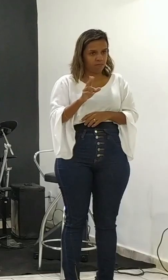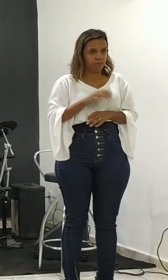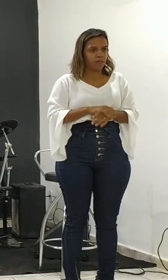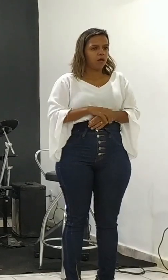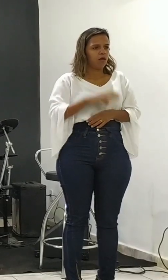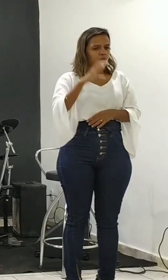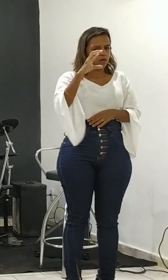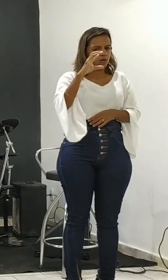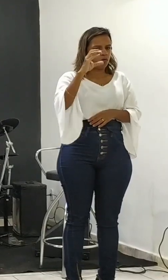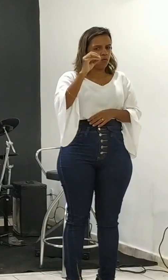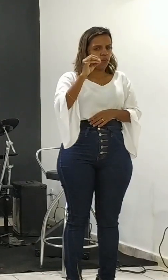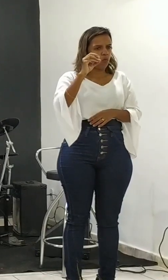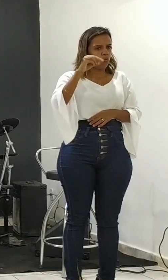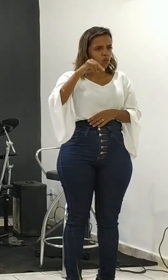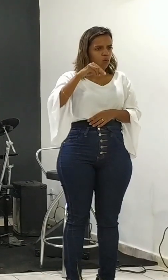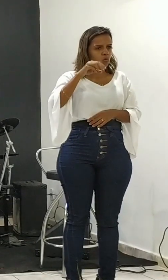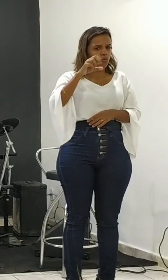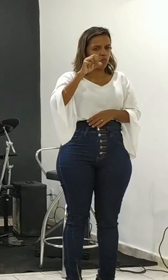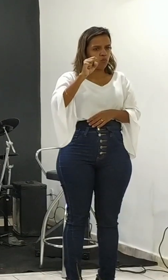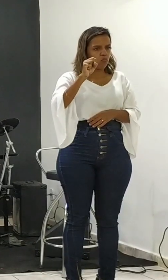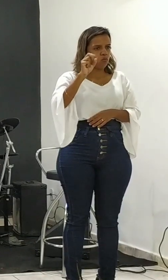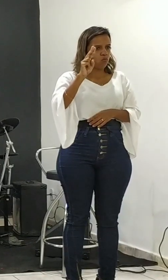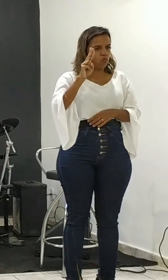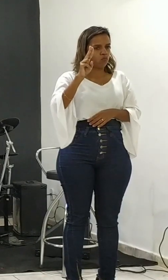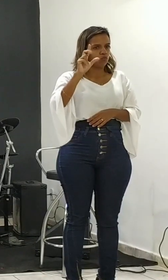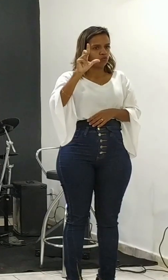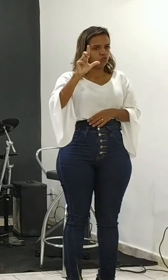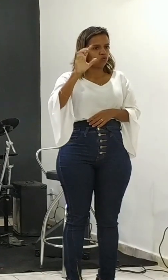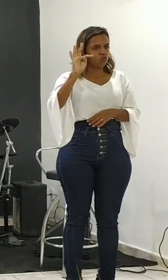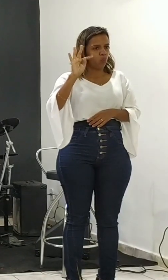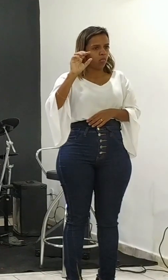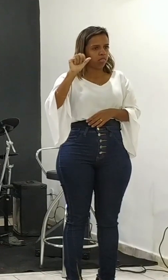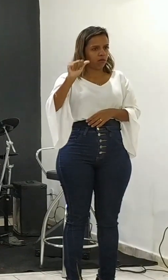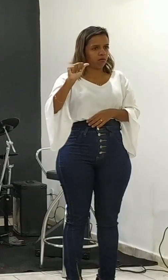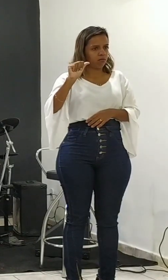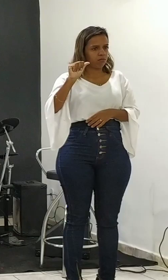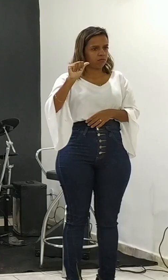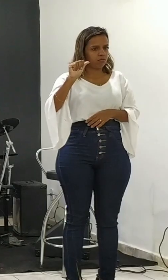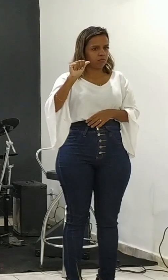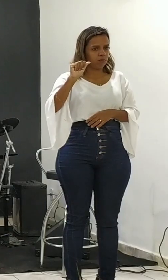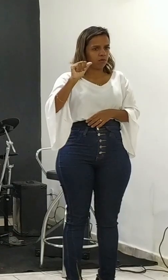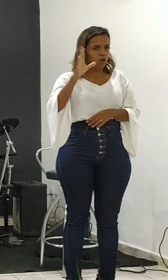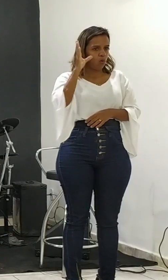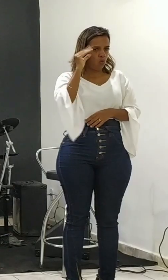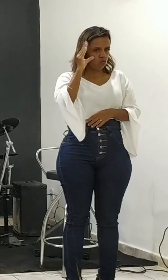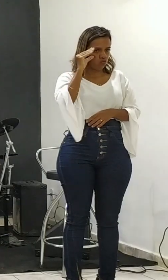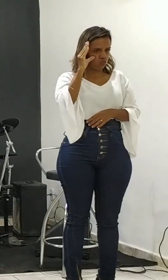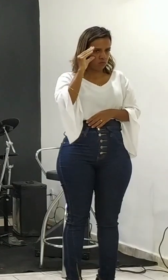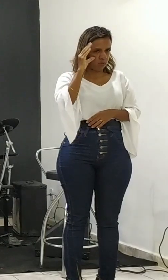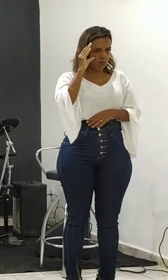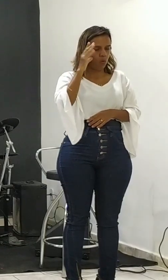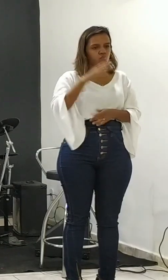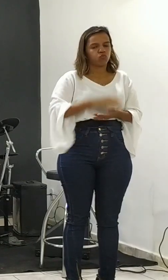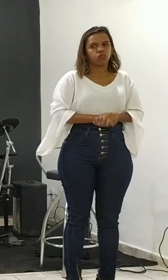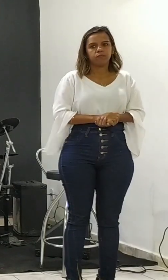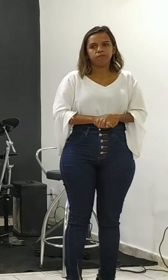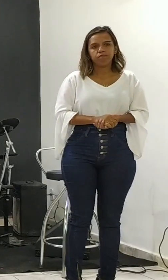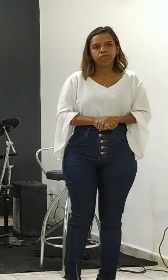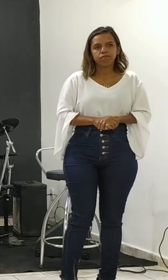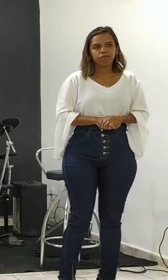Consulta. Né? E tem tudo a ver com a mensagem solidão, que os irmãos prestem bastante